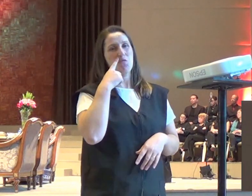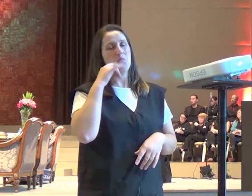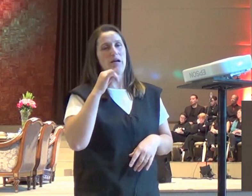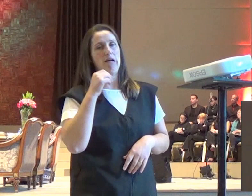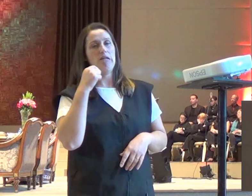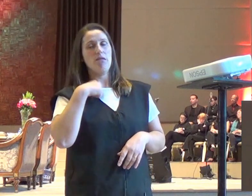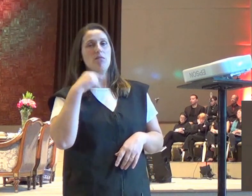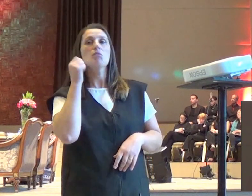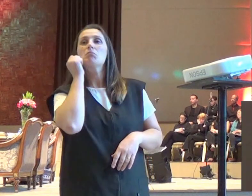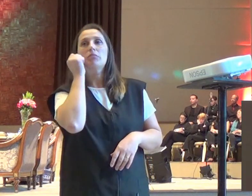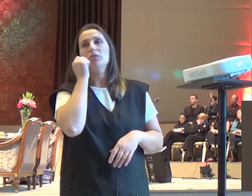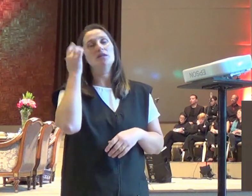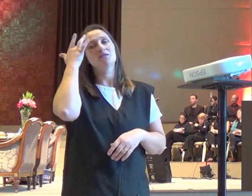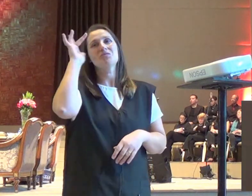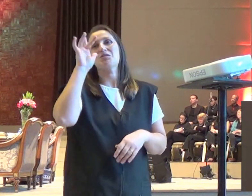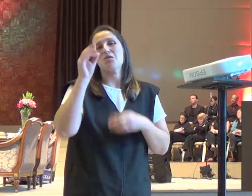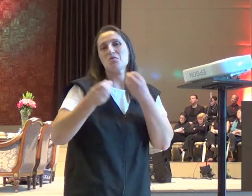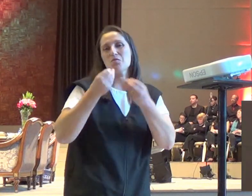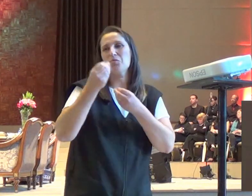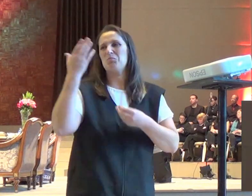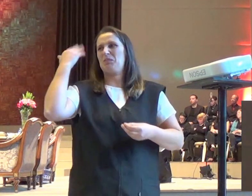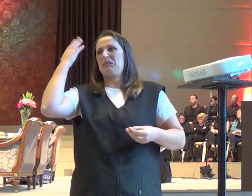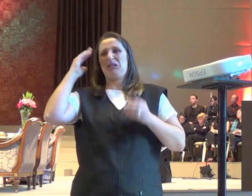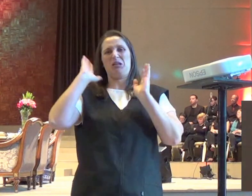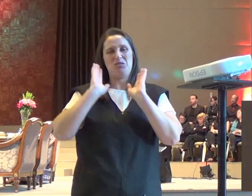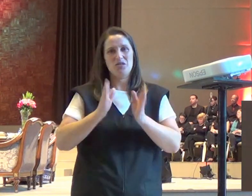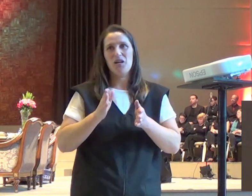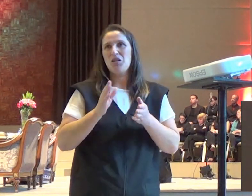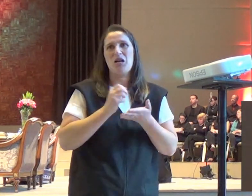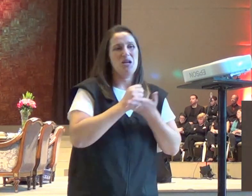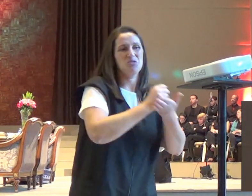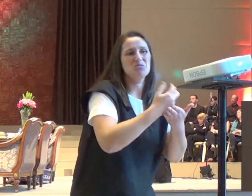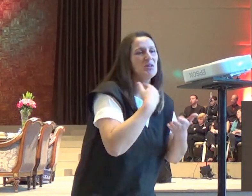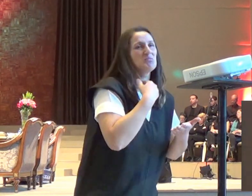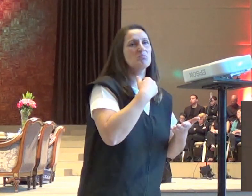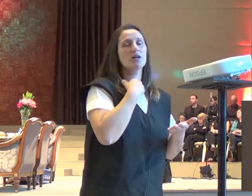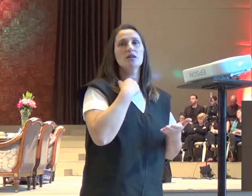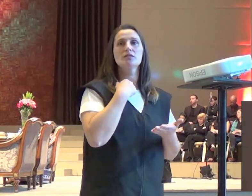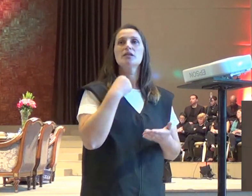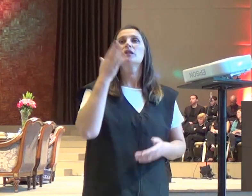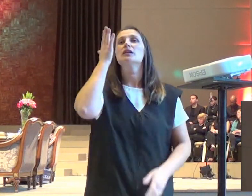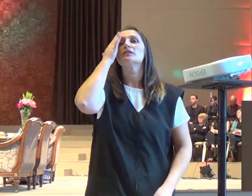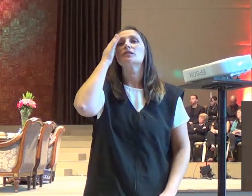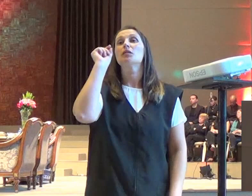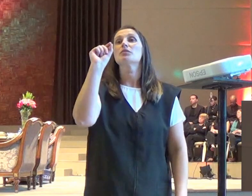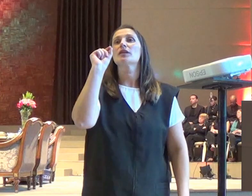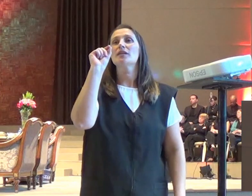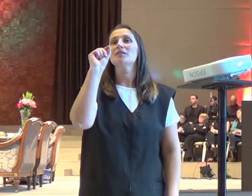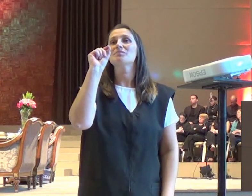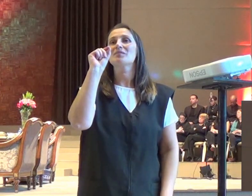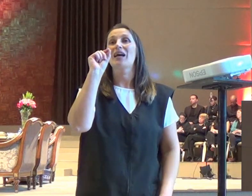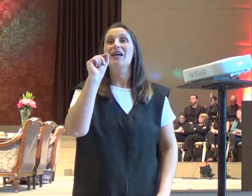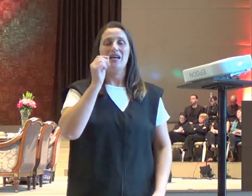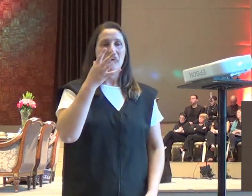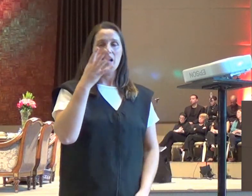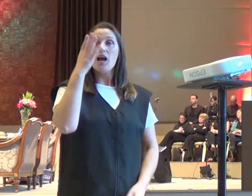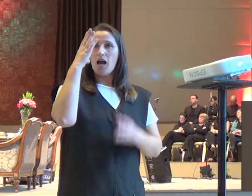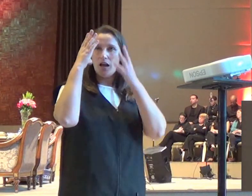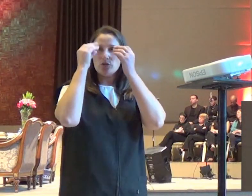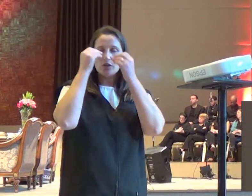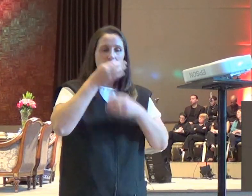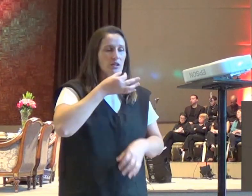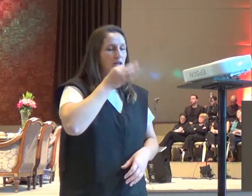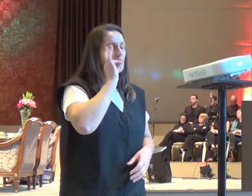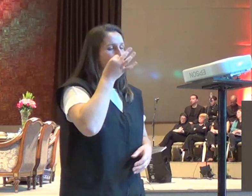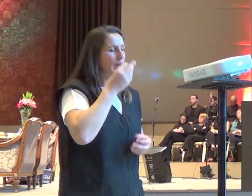a gente não lembra, não sabe, a gente não pode ajudar de outra maneira e aí sabe o a gente faz? A gente faz cafezinho a noite toda, fica